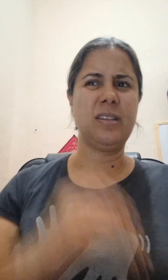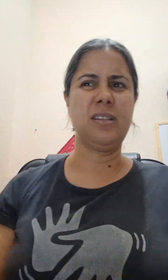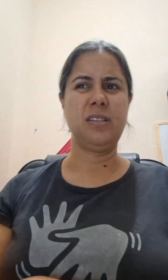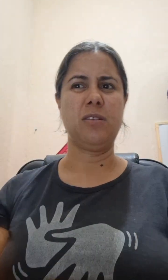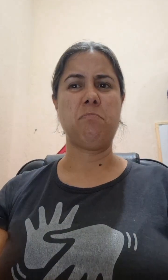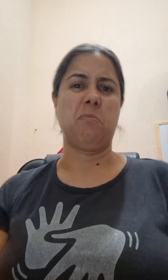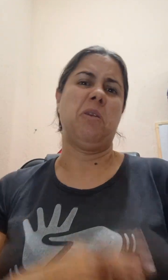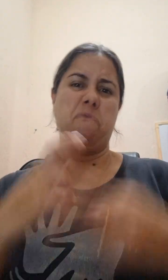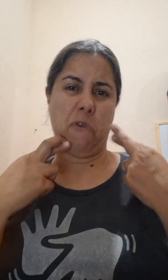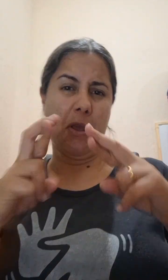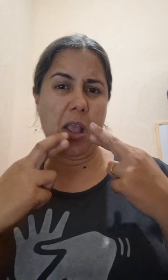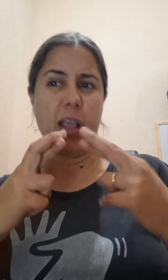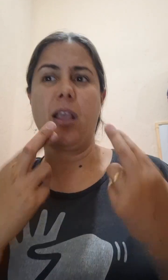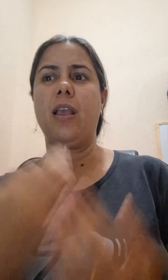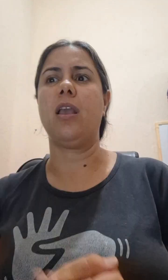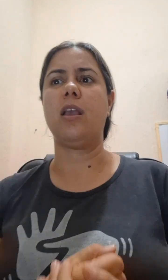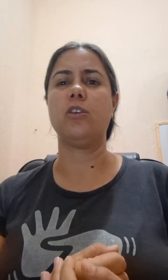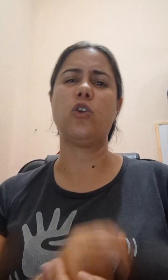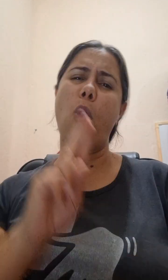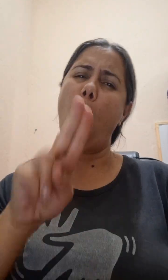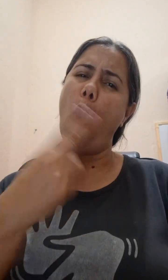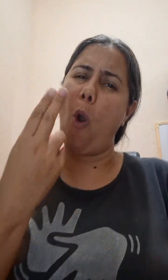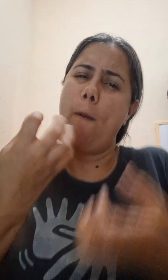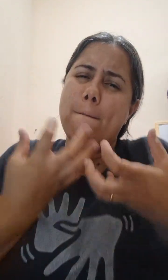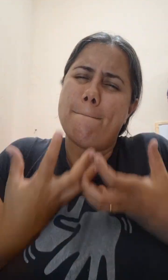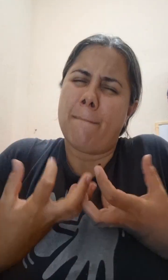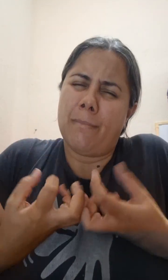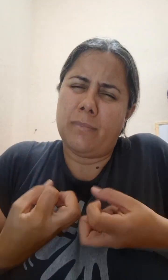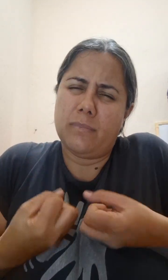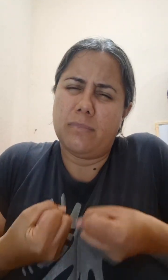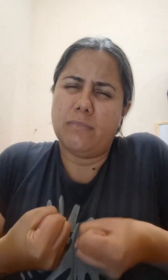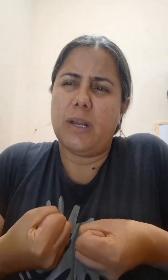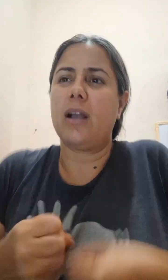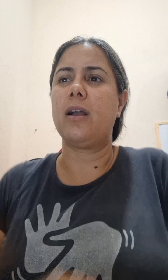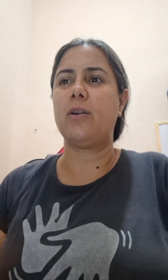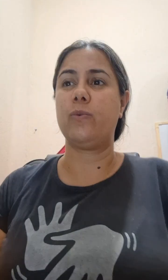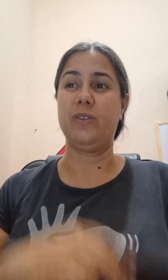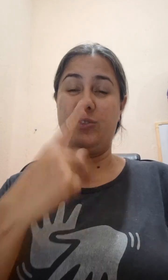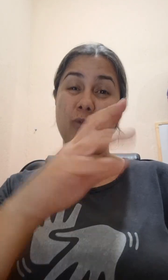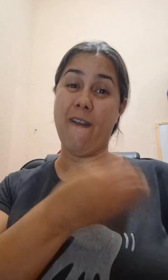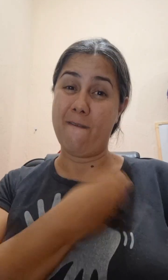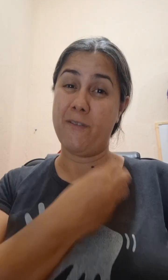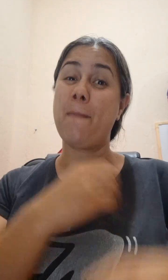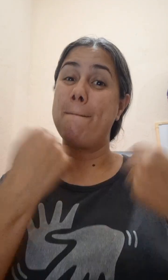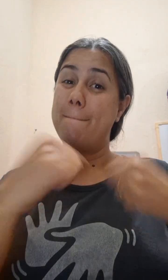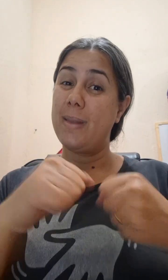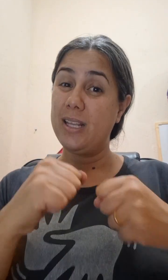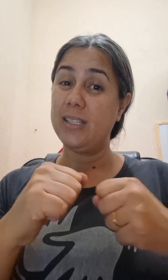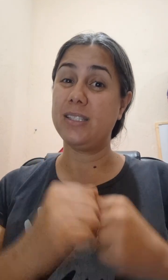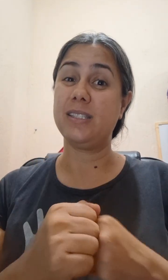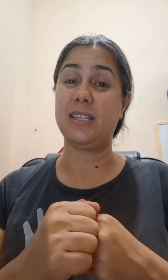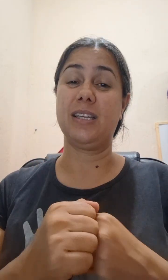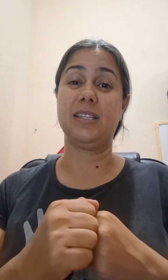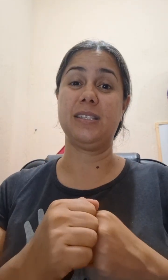queixa ou mágoa que na sua vida que precisa resolver?